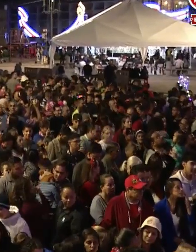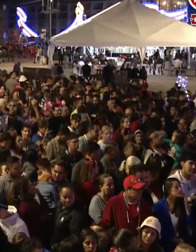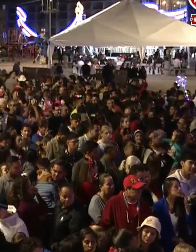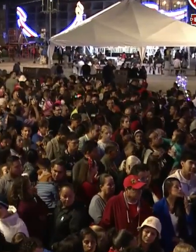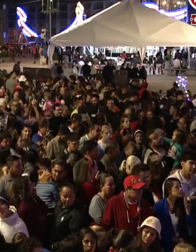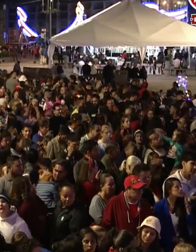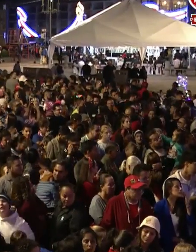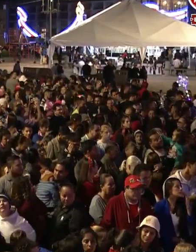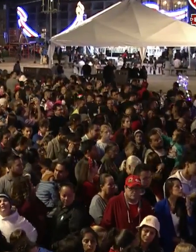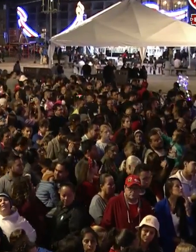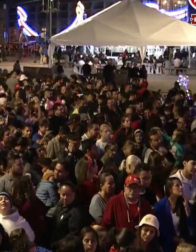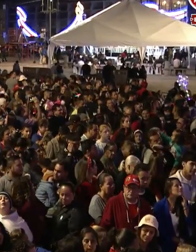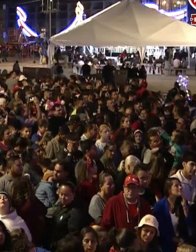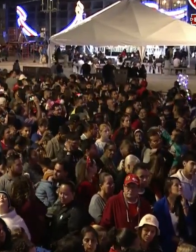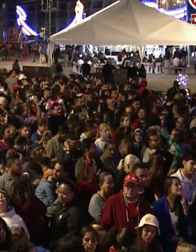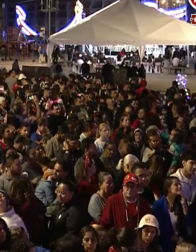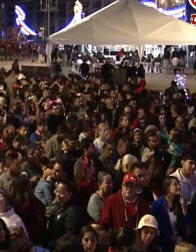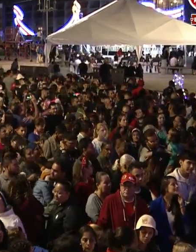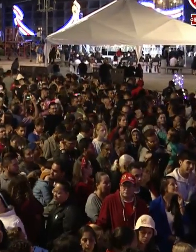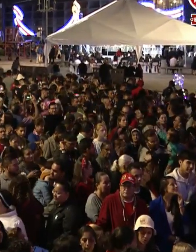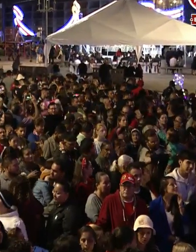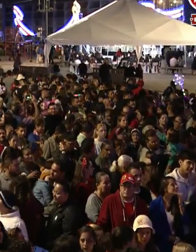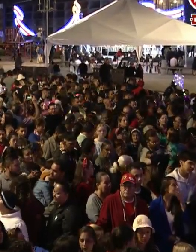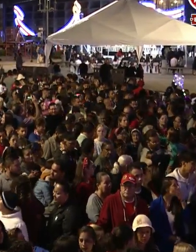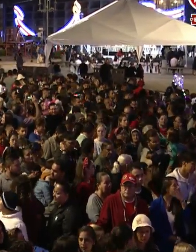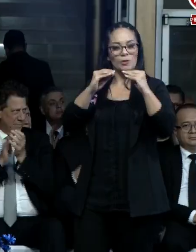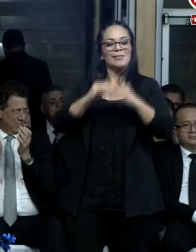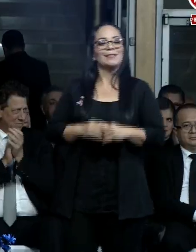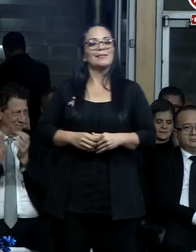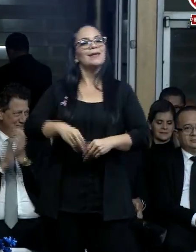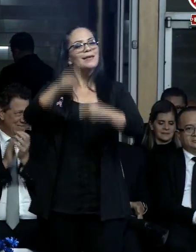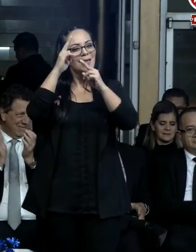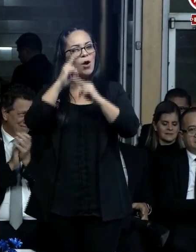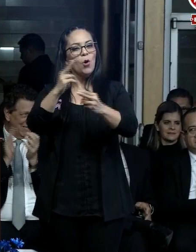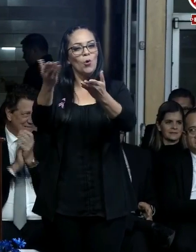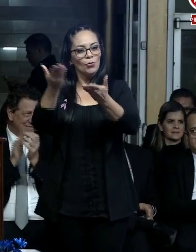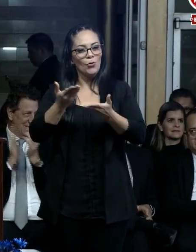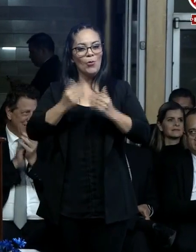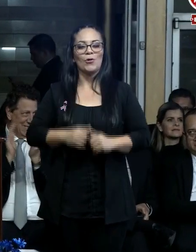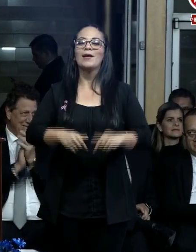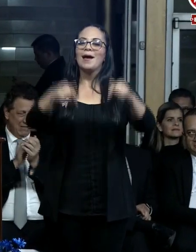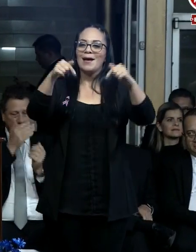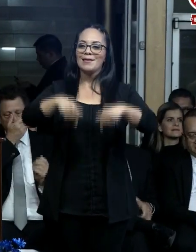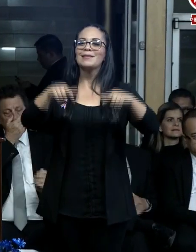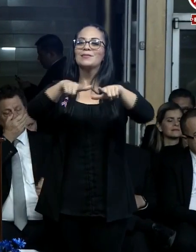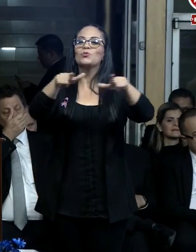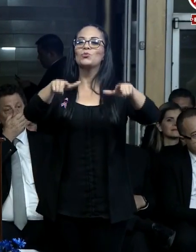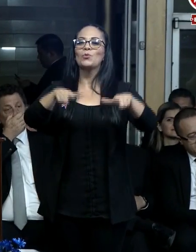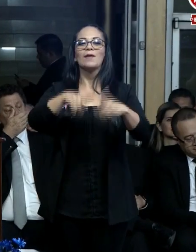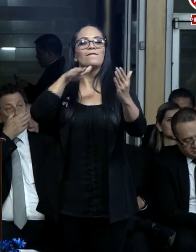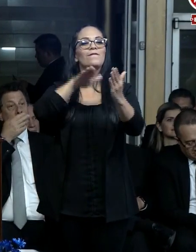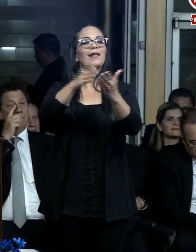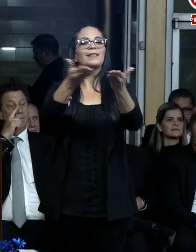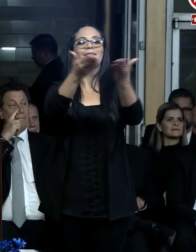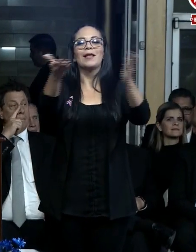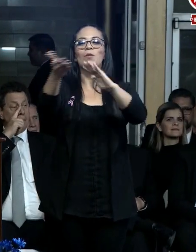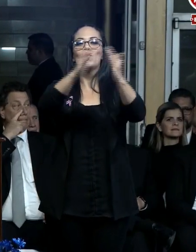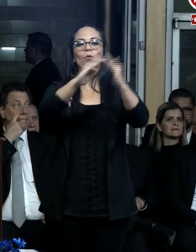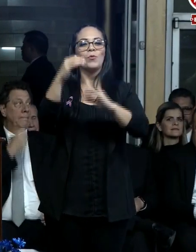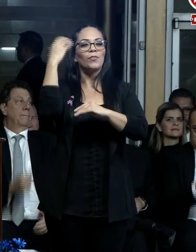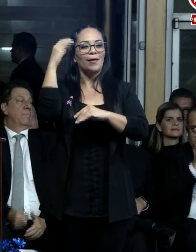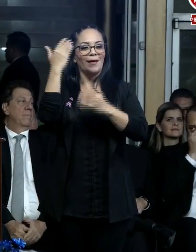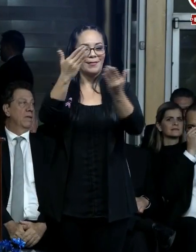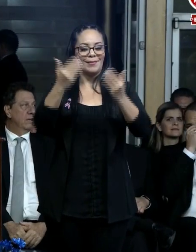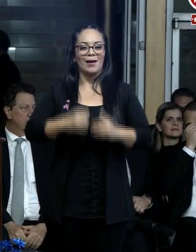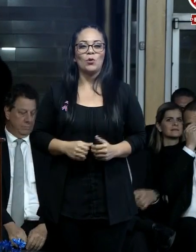Muy, muy buenas noches. Qué honor estar aquí frente al pueblo de